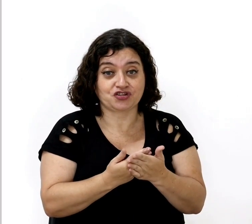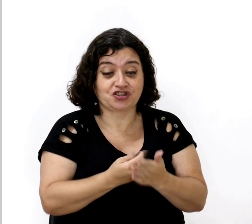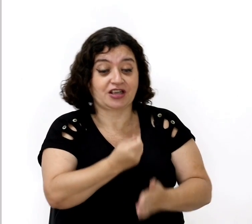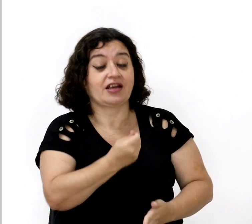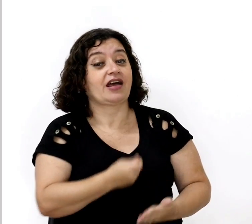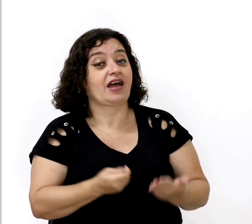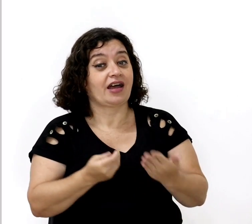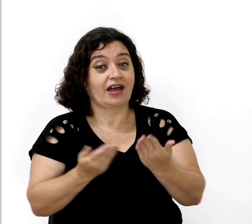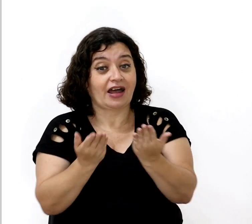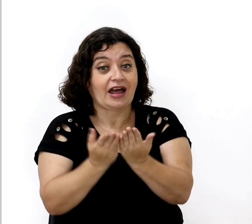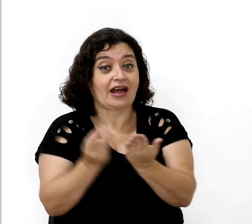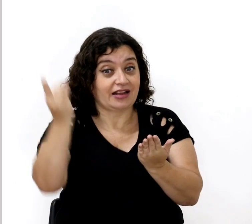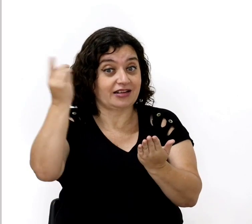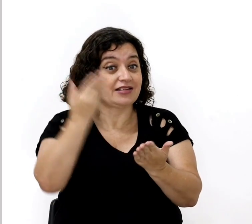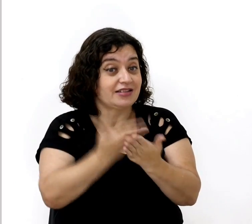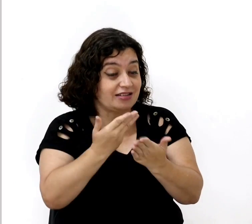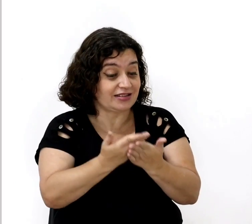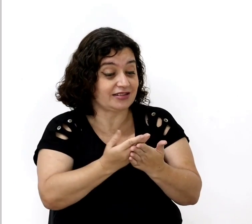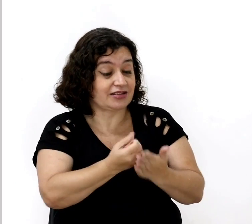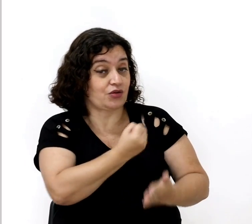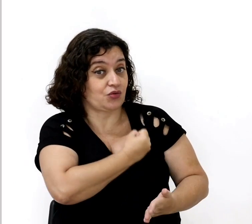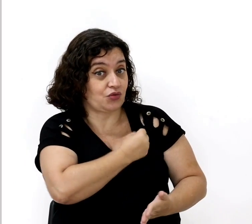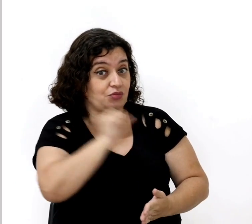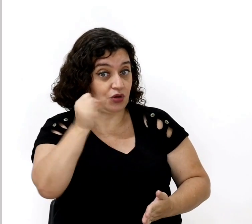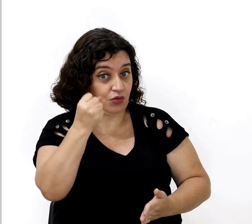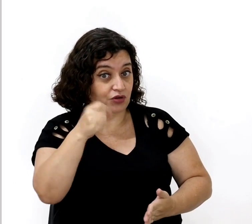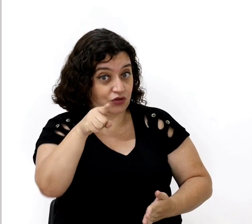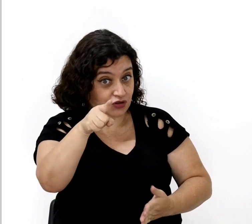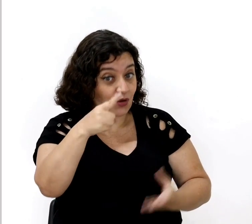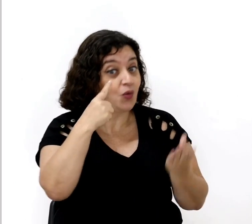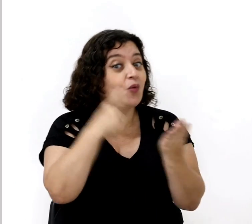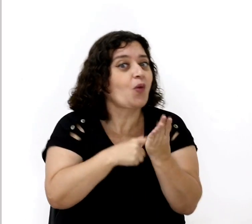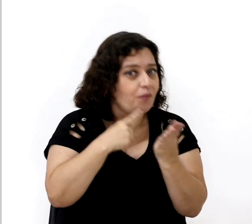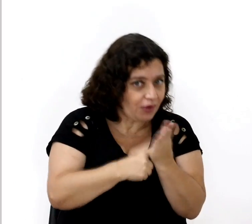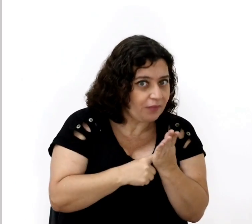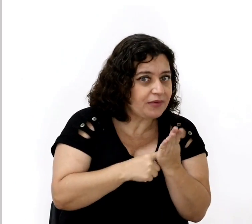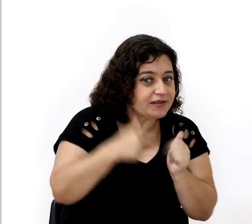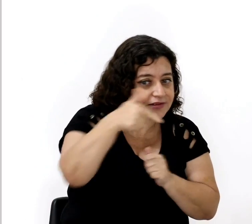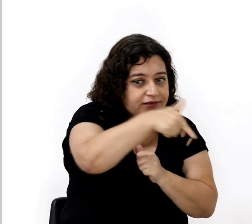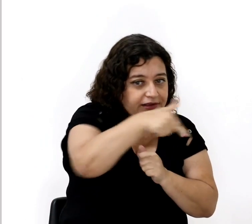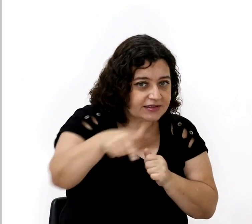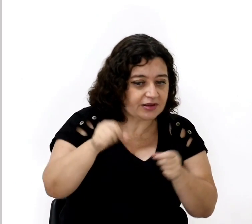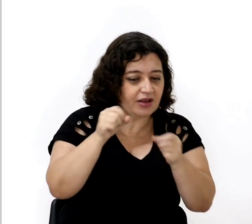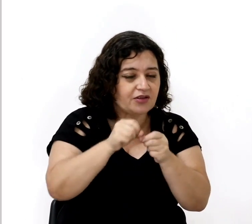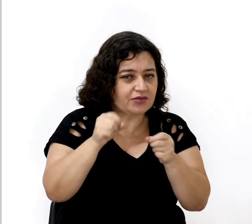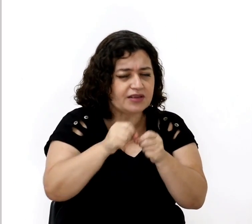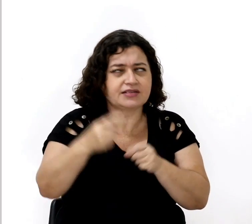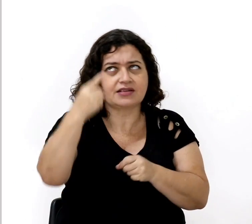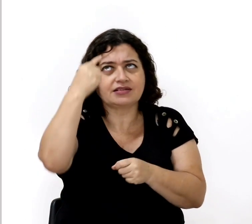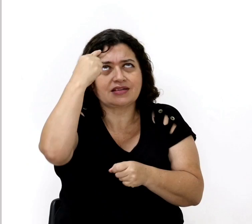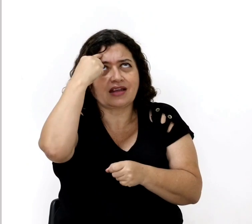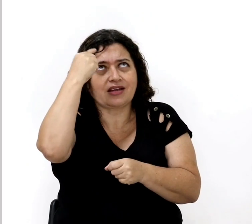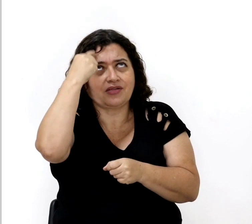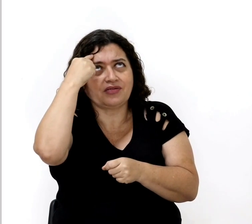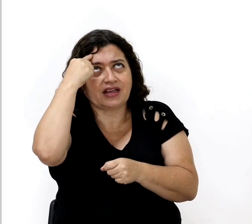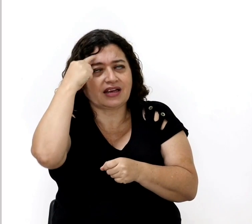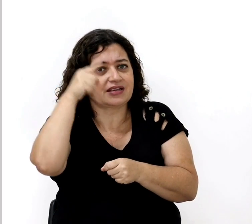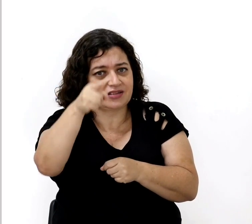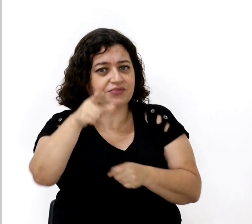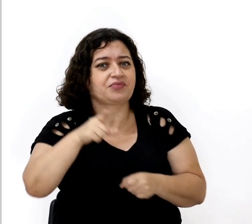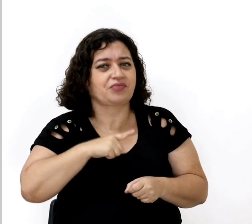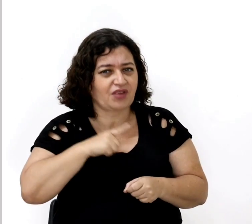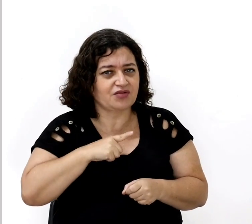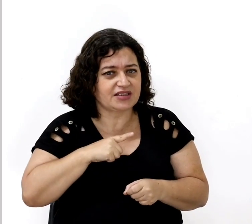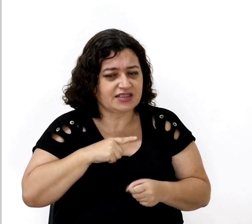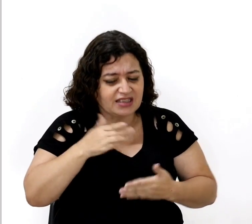de número 8, e o seu compromisso para essa semana é justamente você fazer essa reflexão.